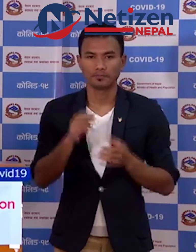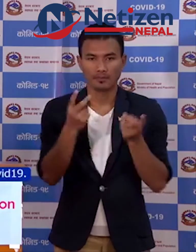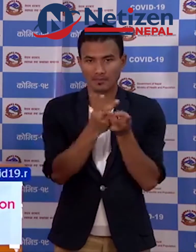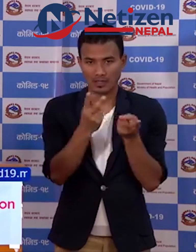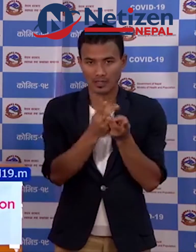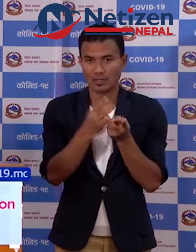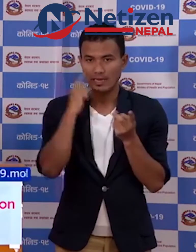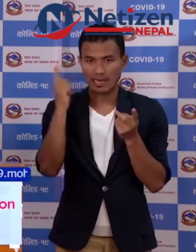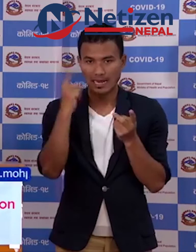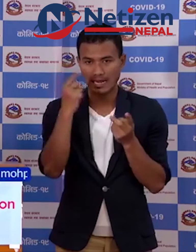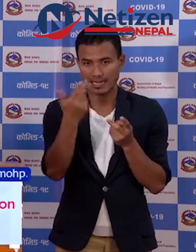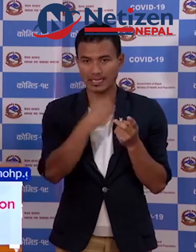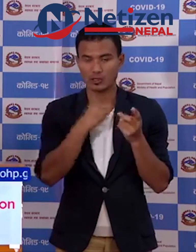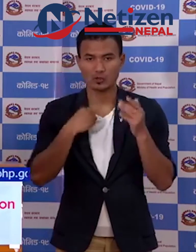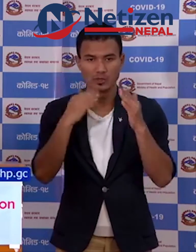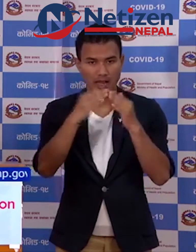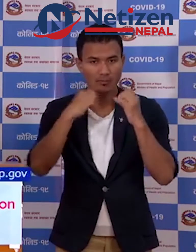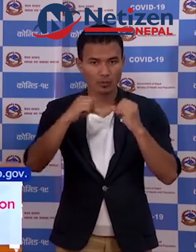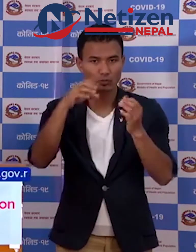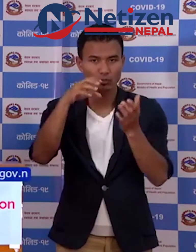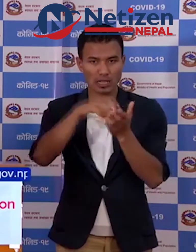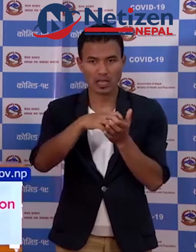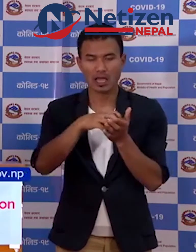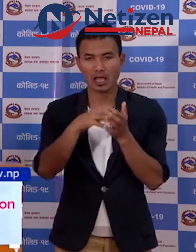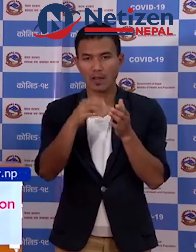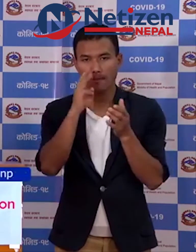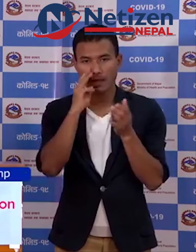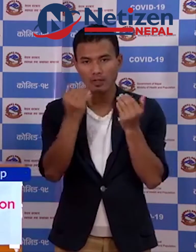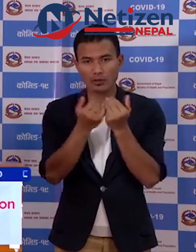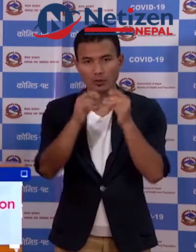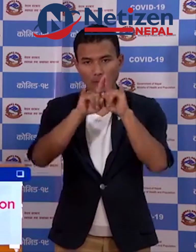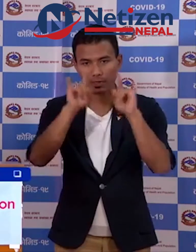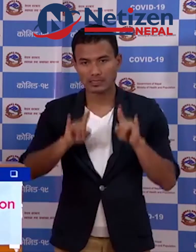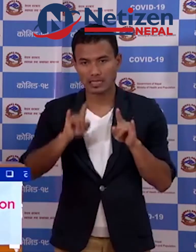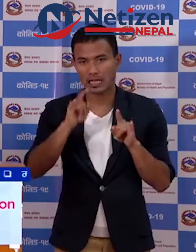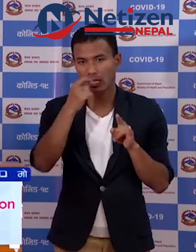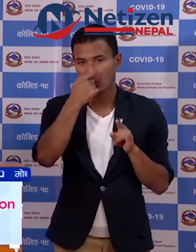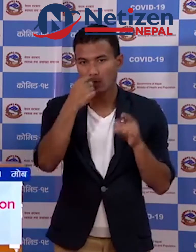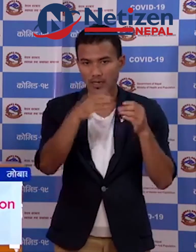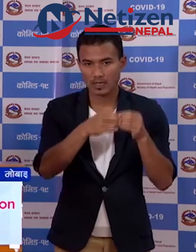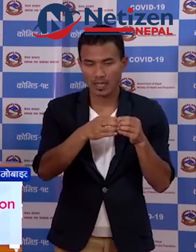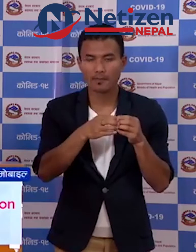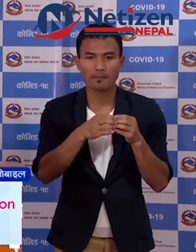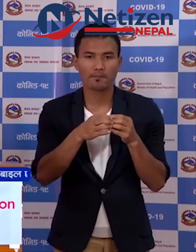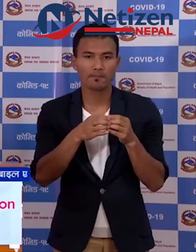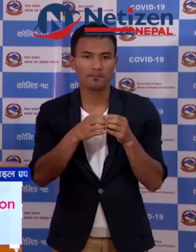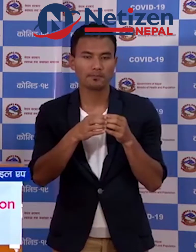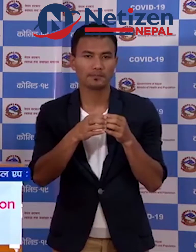यसै गरी नारायणिक अस्पताल प्रयोगशालामा पर्सा जगन्नाथपुर गाउँपालिका